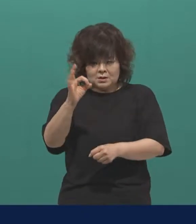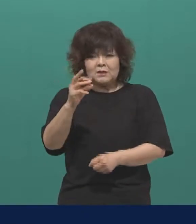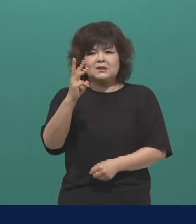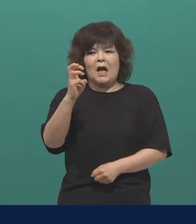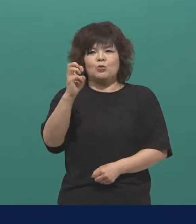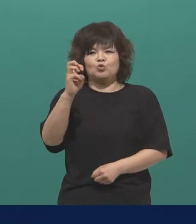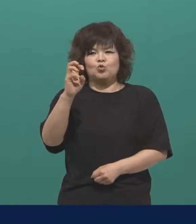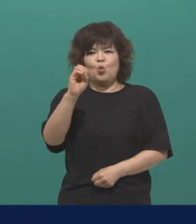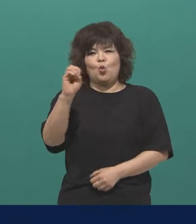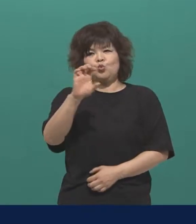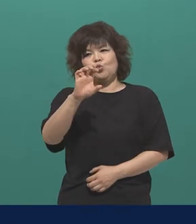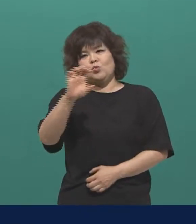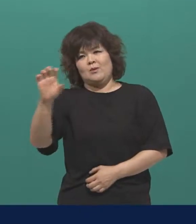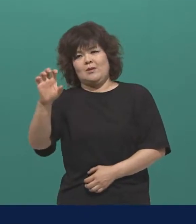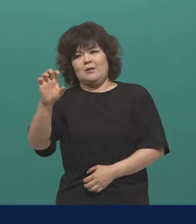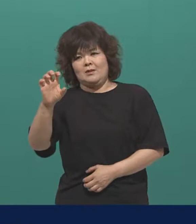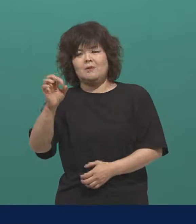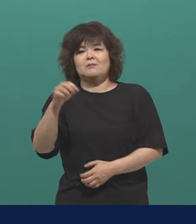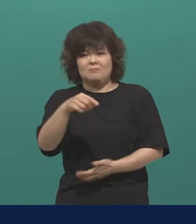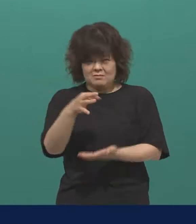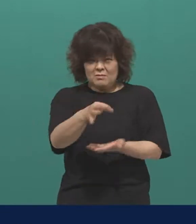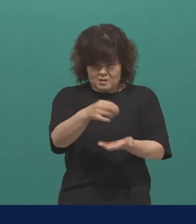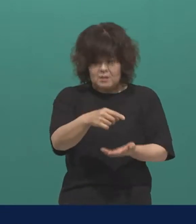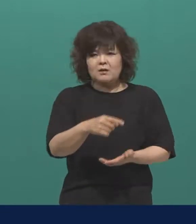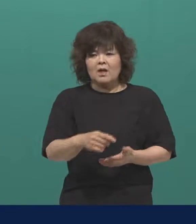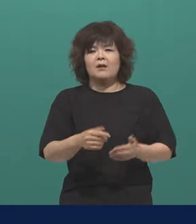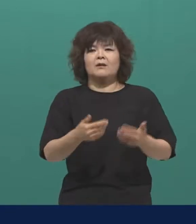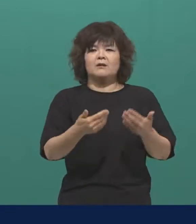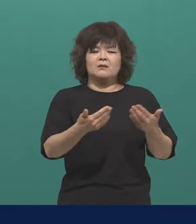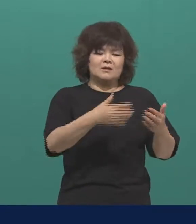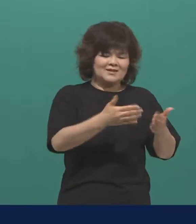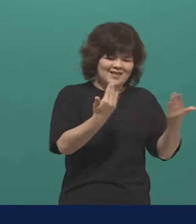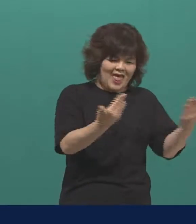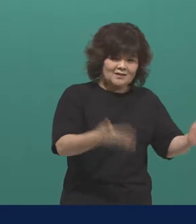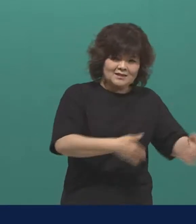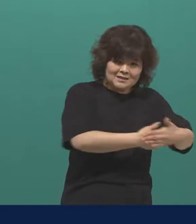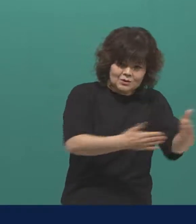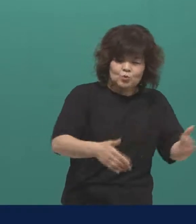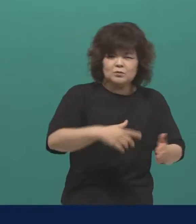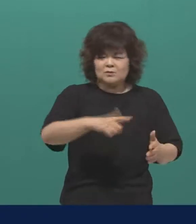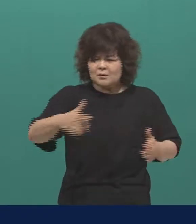そ30億円をかけて、すべての展示室がリ